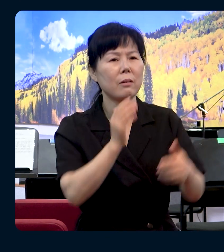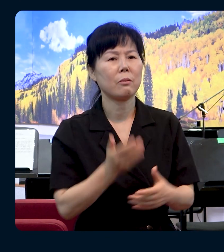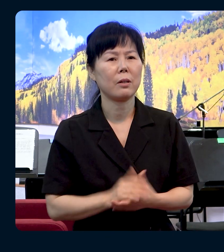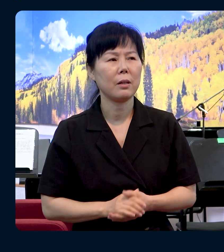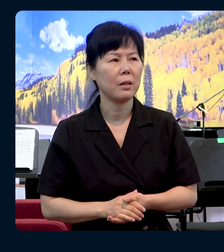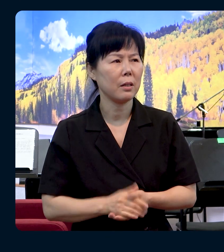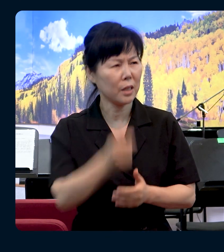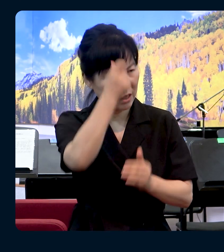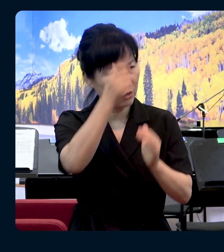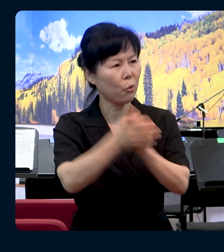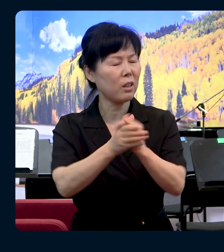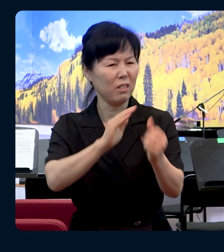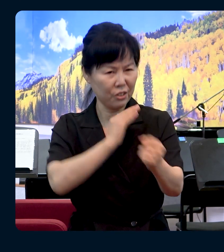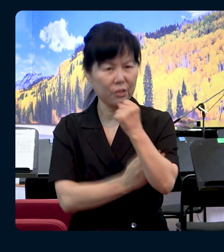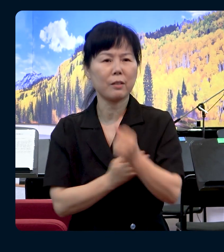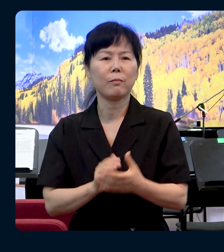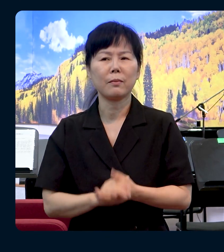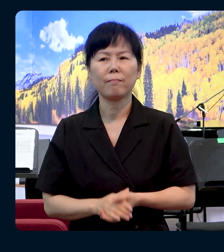이게 진짜 기도예요.